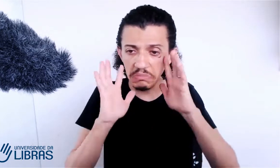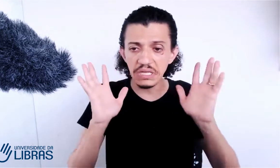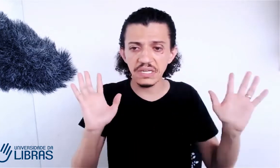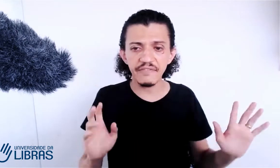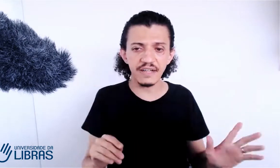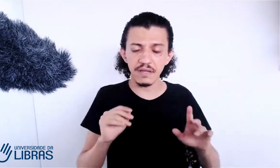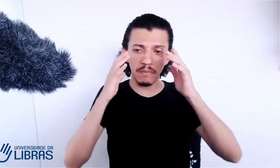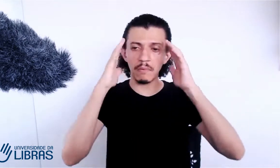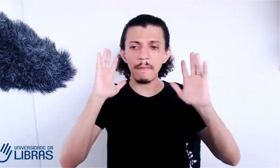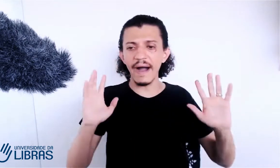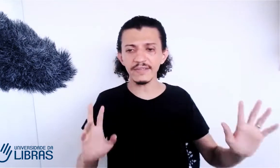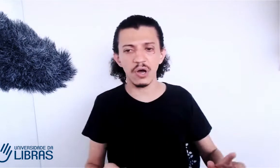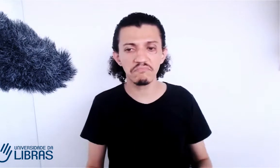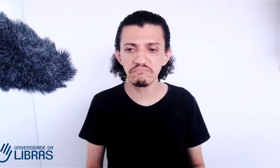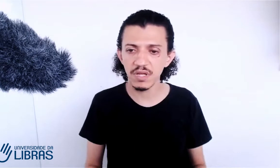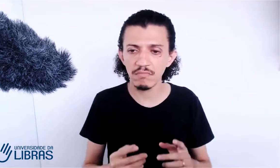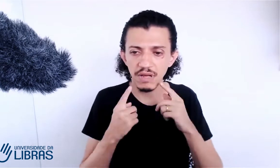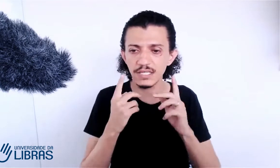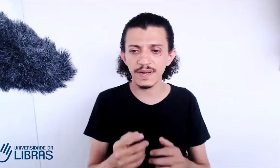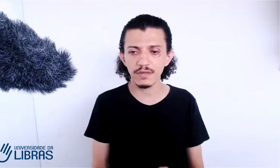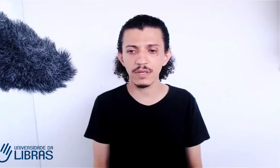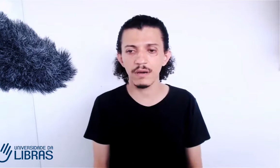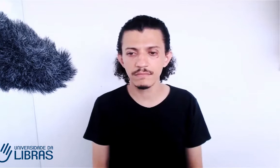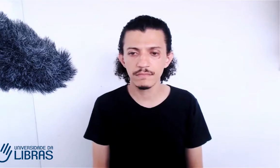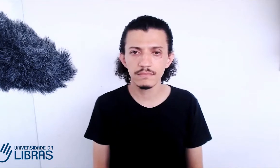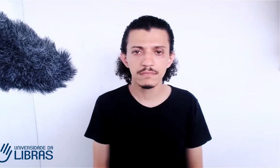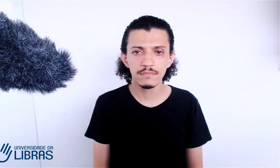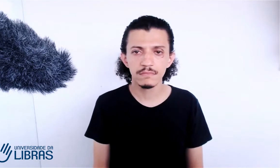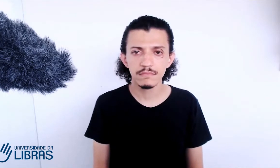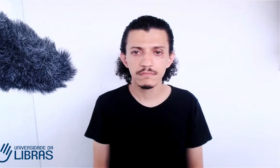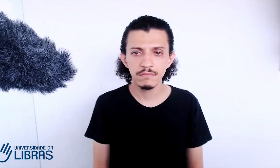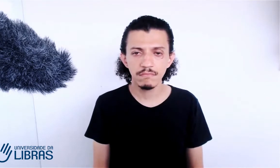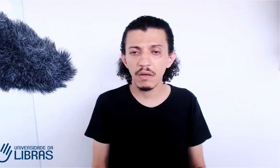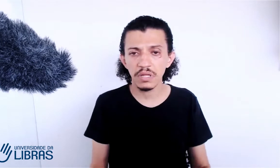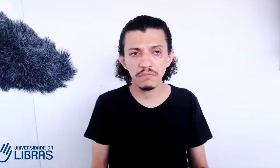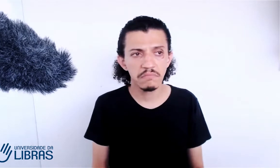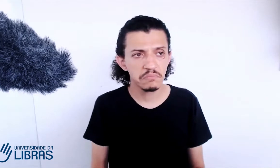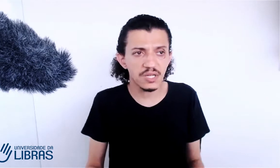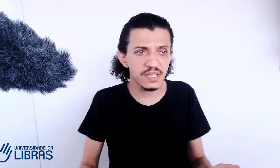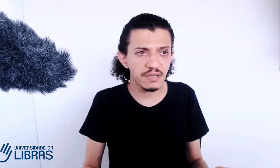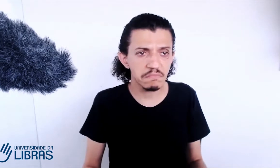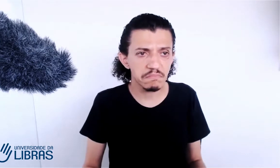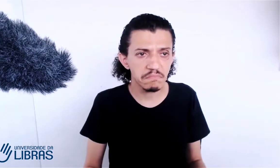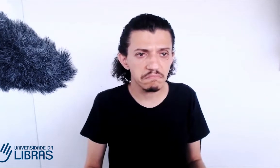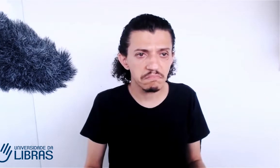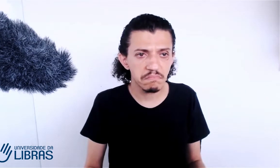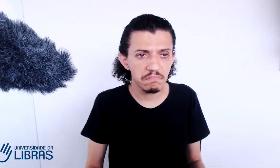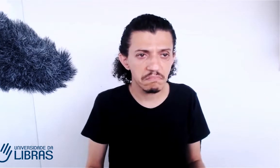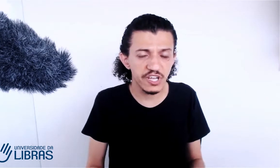tem significado, é uma parte só. Essa expressão aqui, ó, é outra. Sozinha,